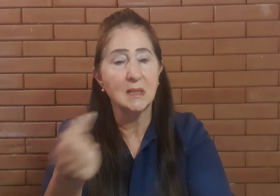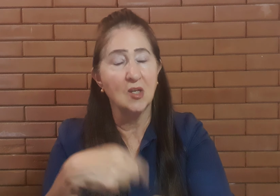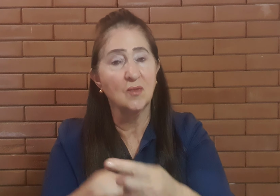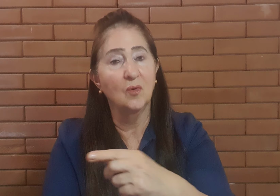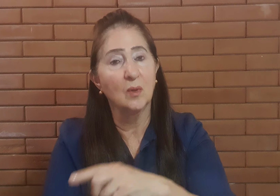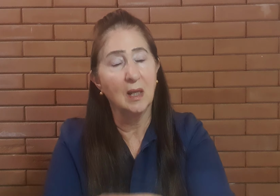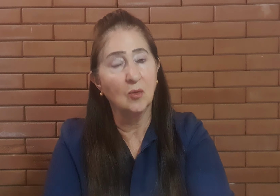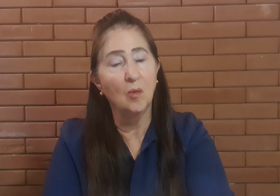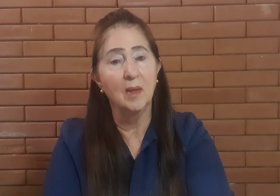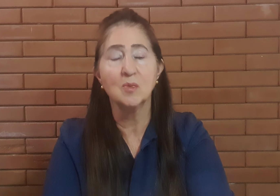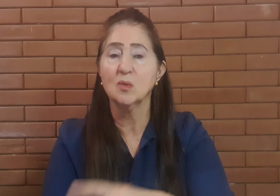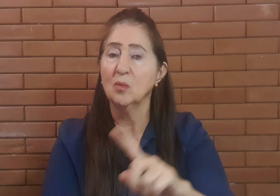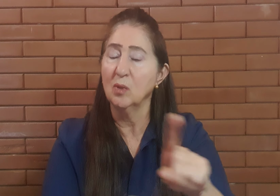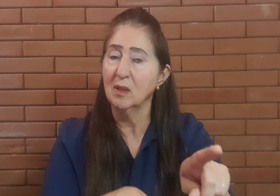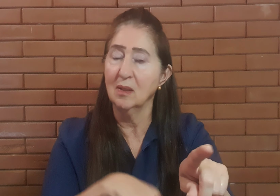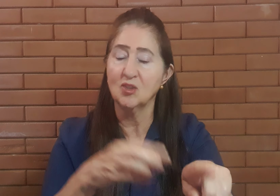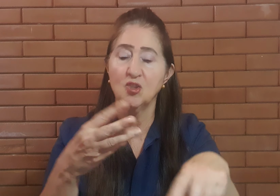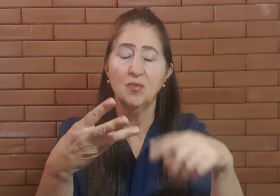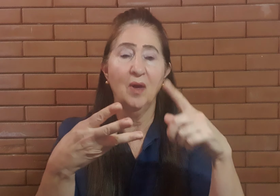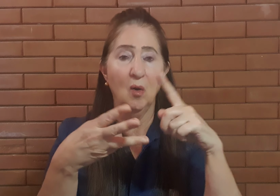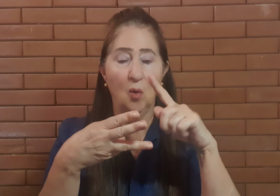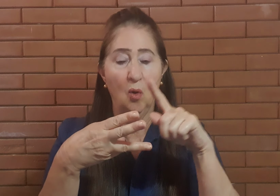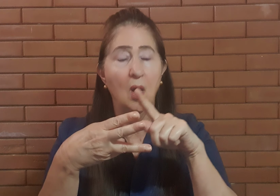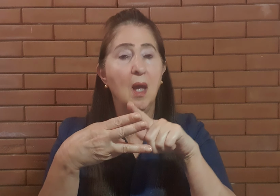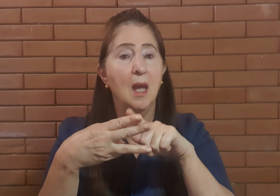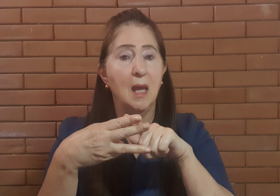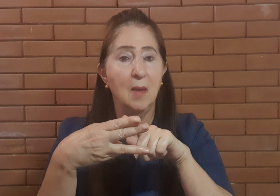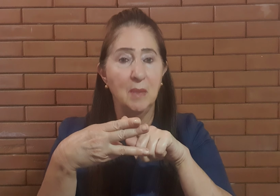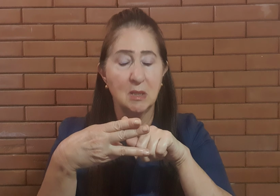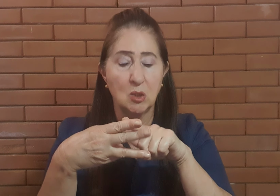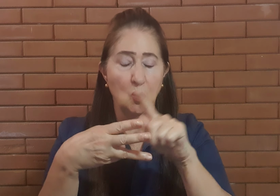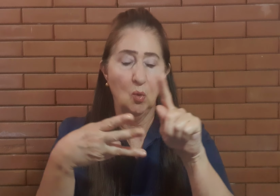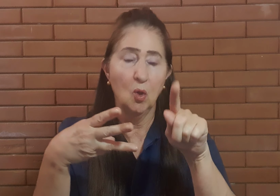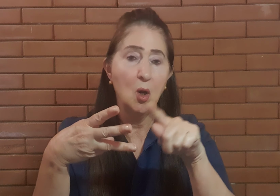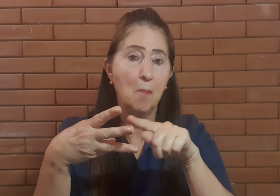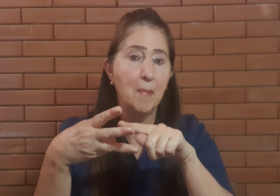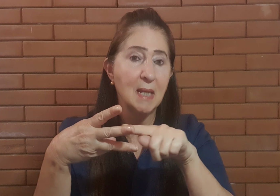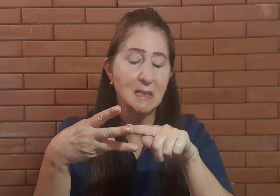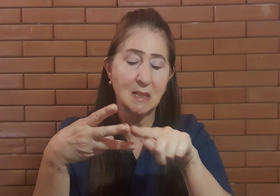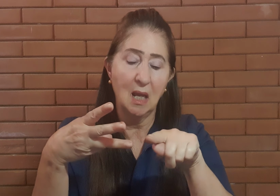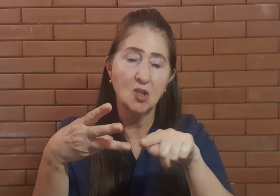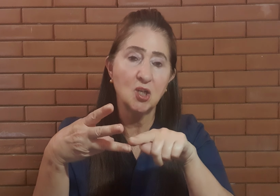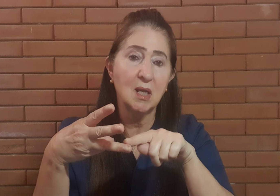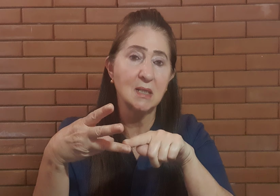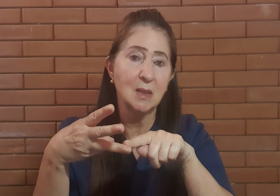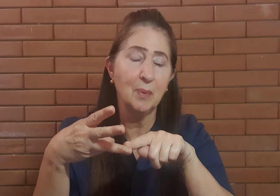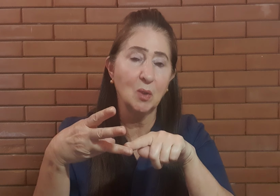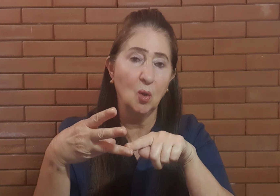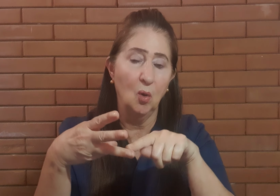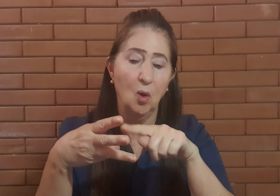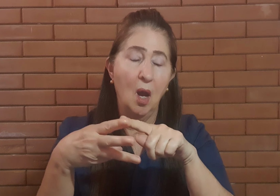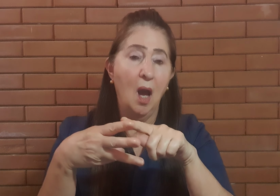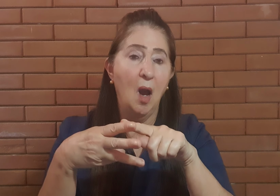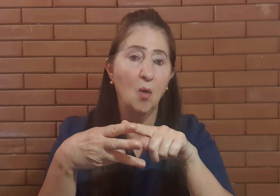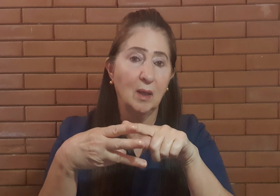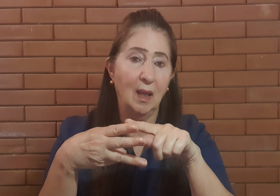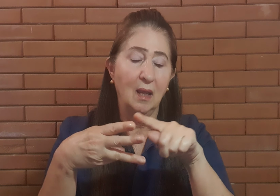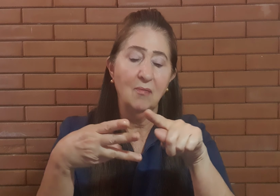seja, retomemos o que a gente falou. Emissor, mensagem, receptor. Alguém